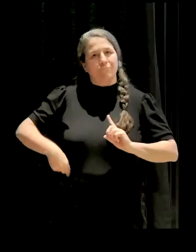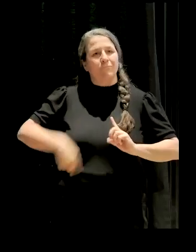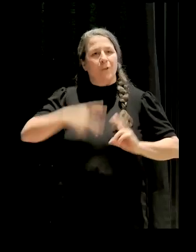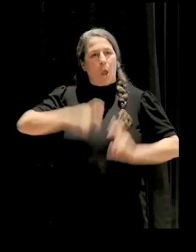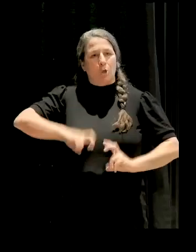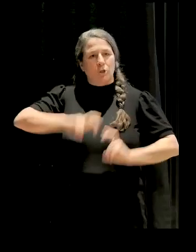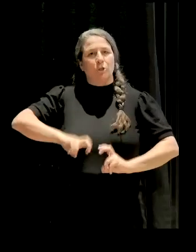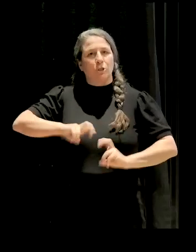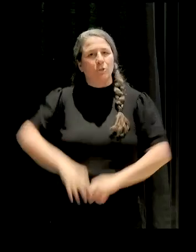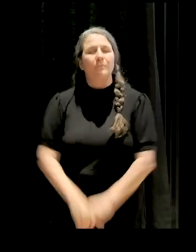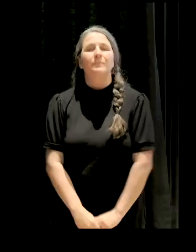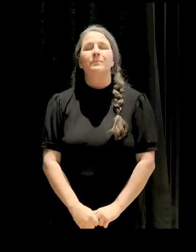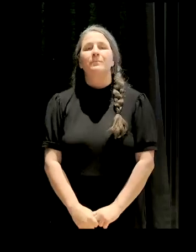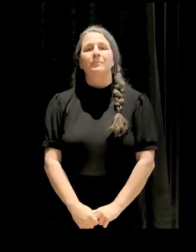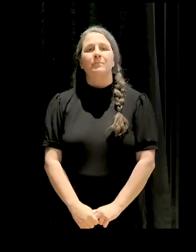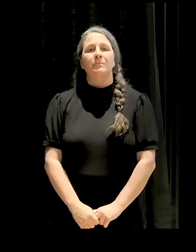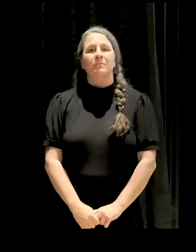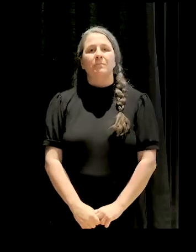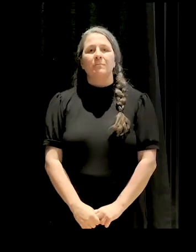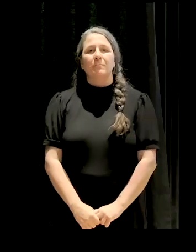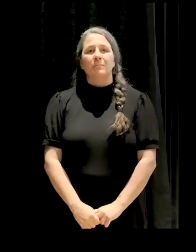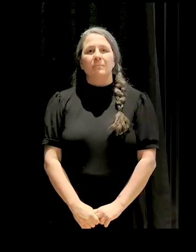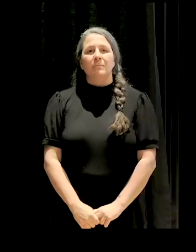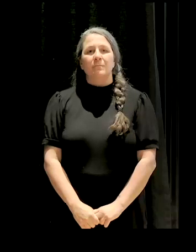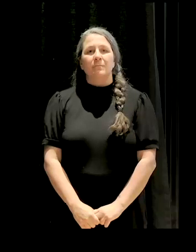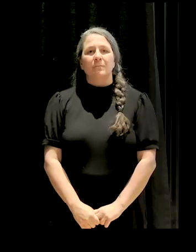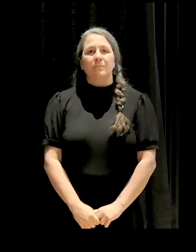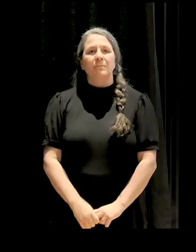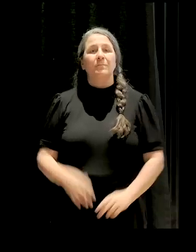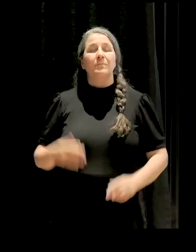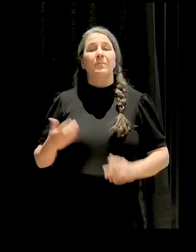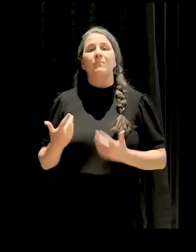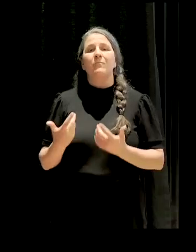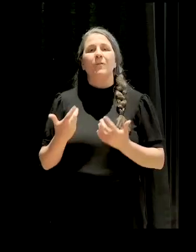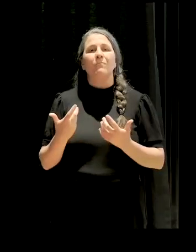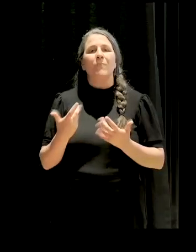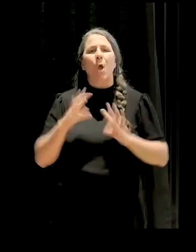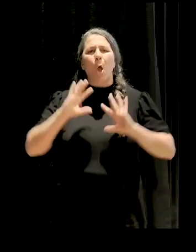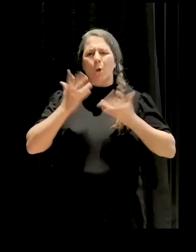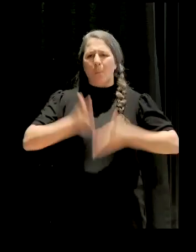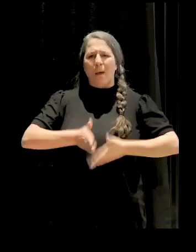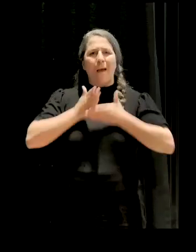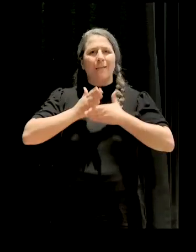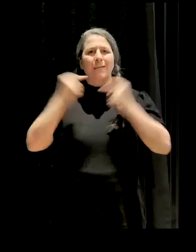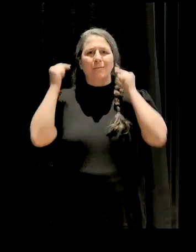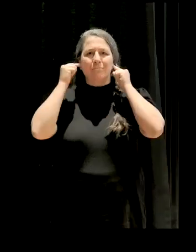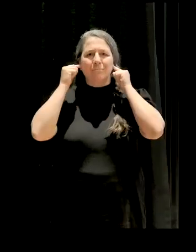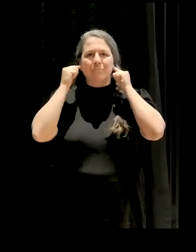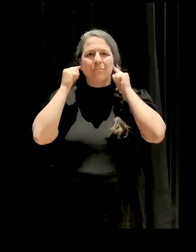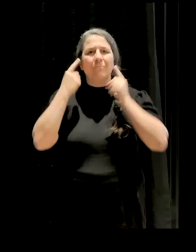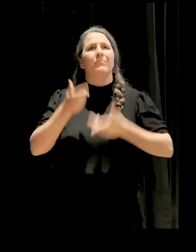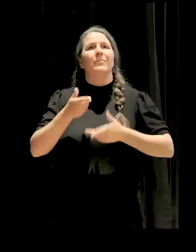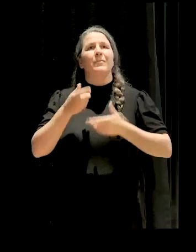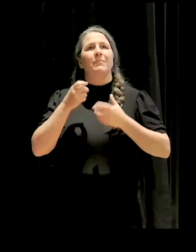technologie-là. Les fonctions, justement, des technologies intra-oculaires pourraient être aidantes pour la détection de la maladie